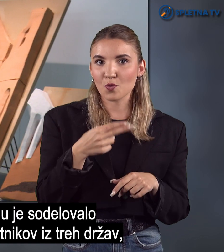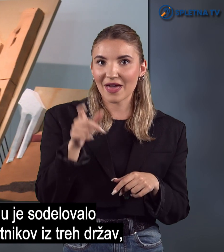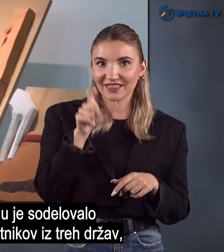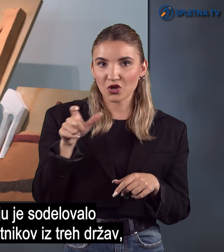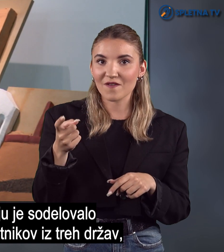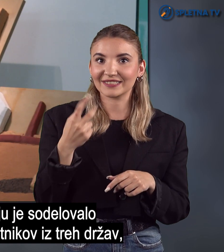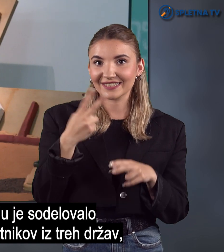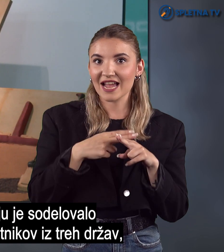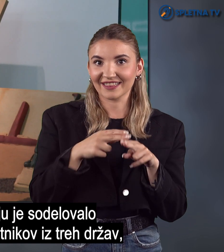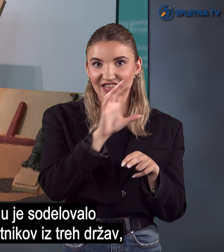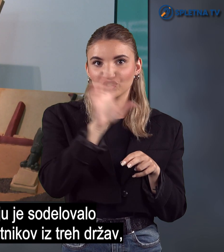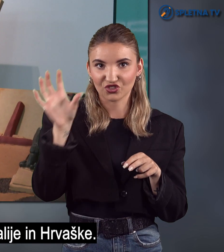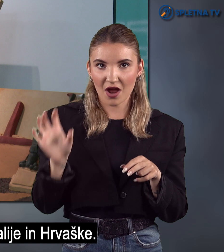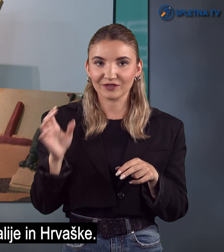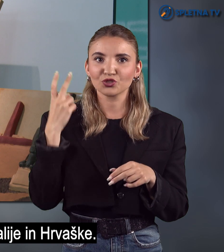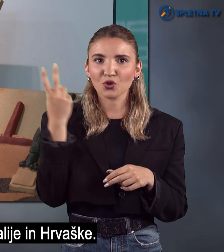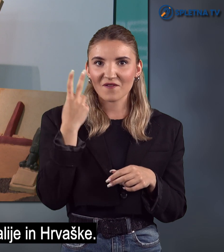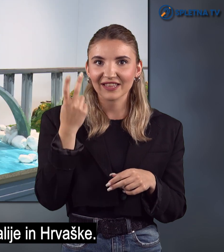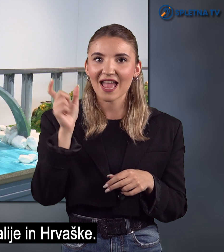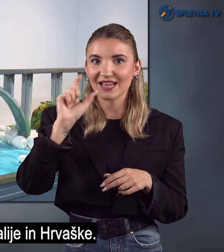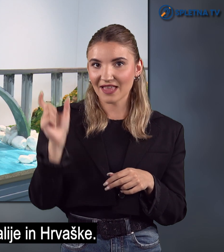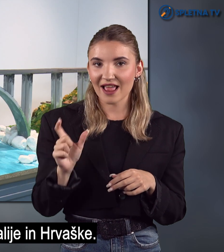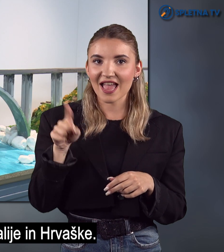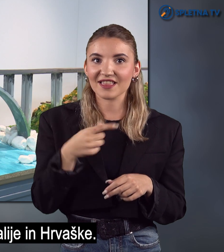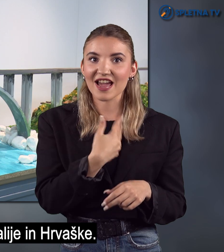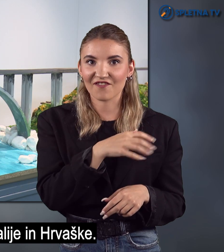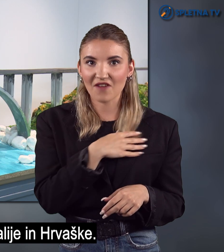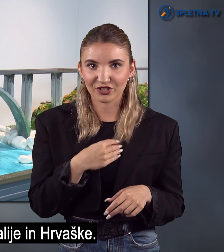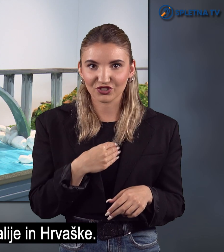iz 3 držav, Slovenije, Italije in Hrvaške.